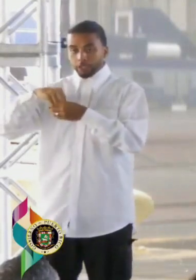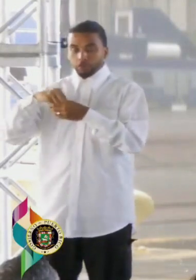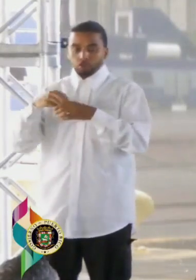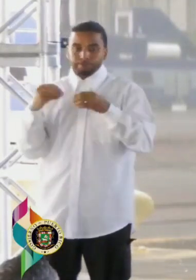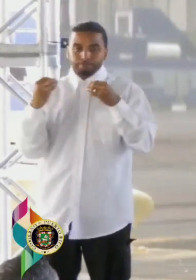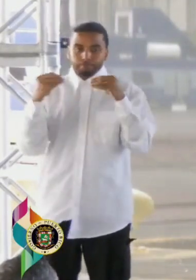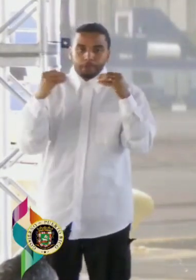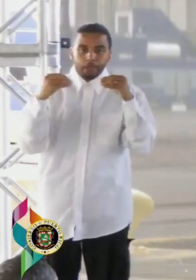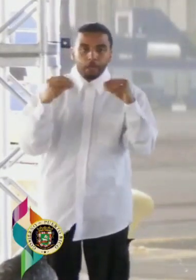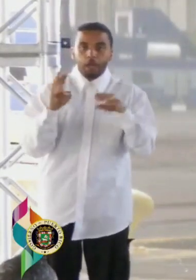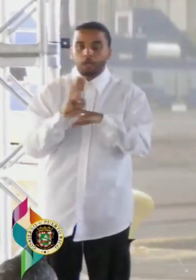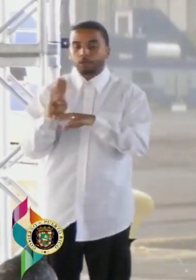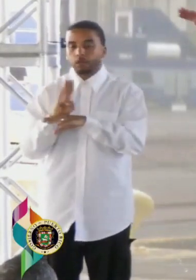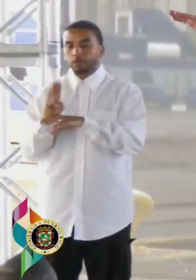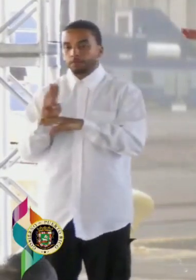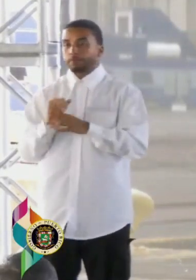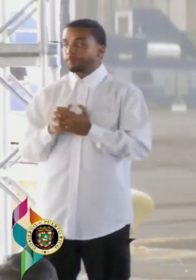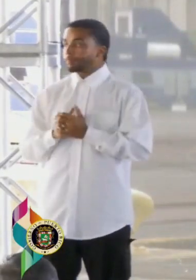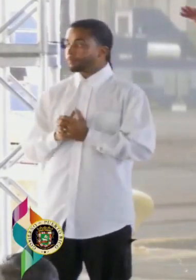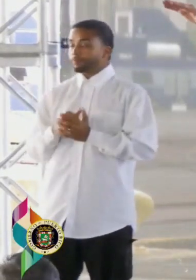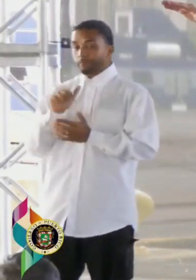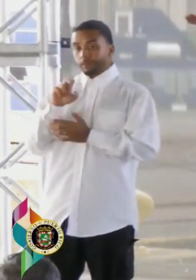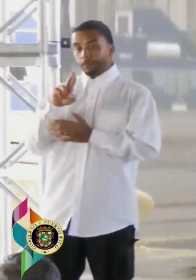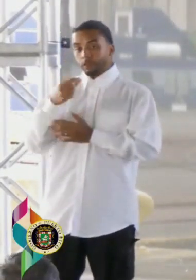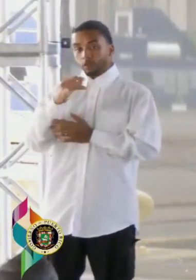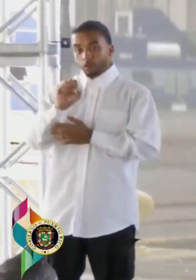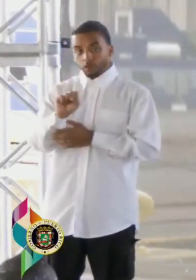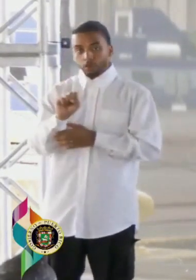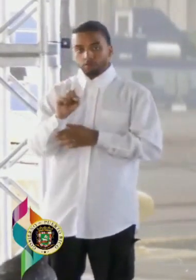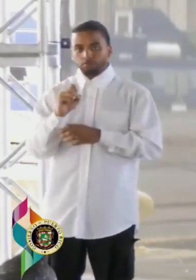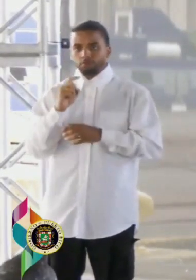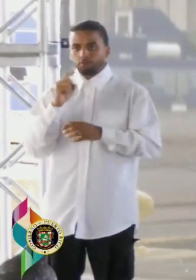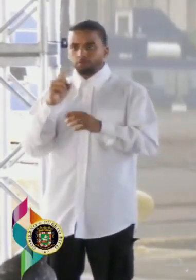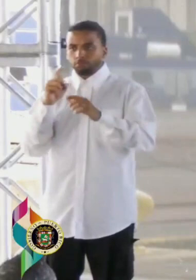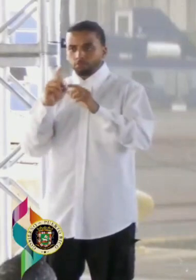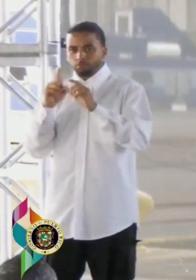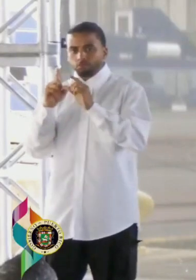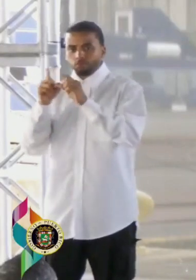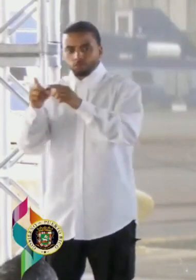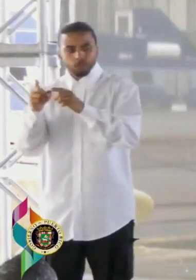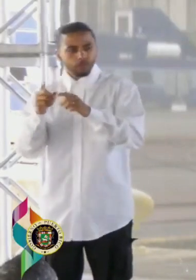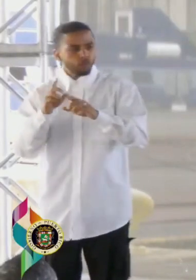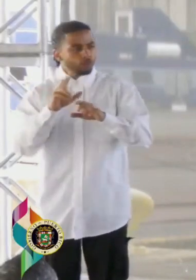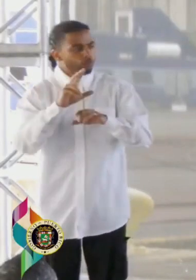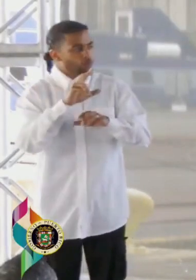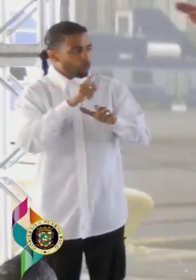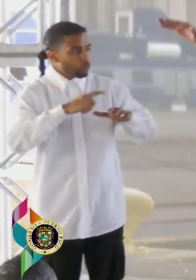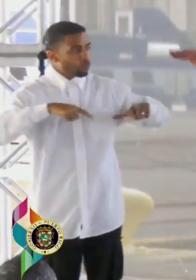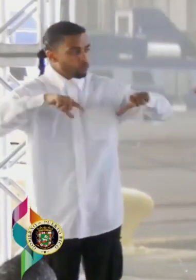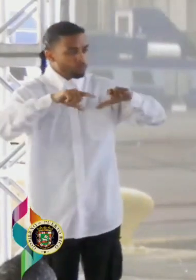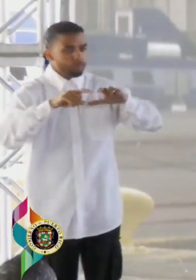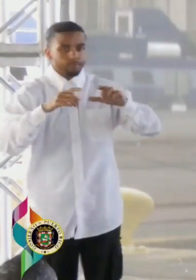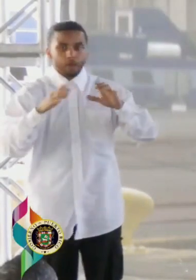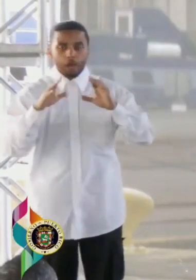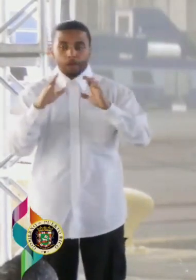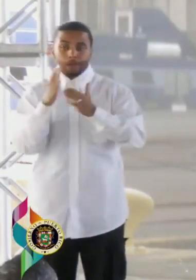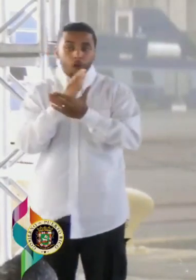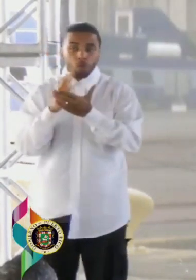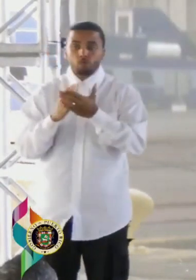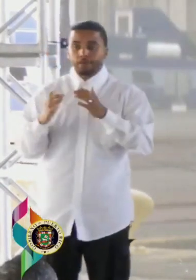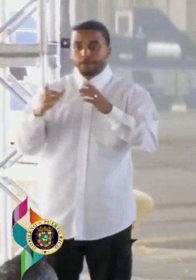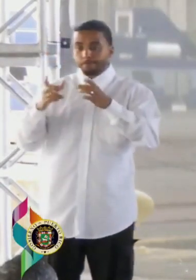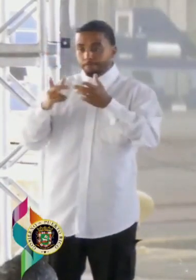y lo repito Argos se estaría ubicando en algún sitio en alguna en alguna parte de esta